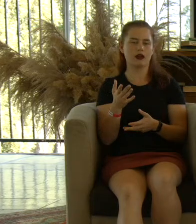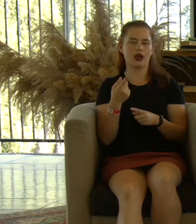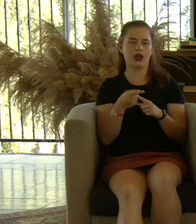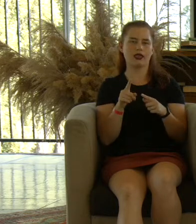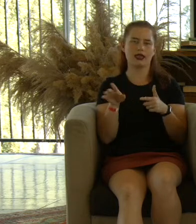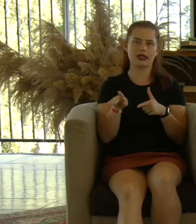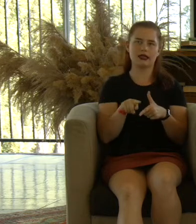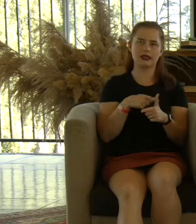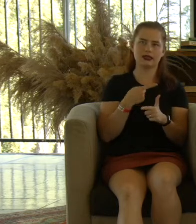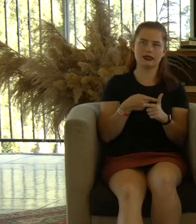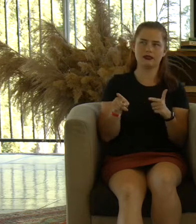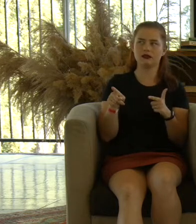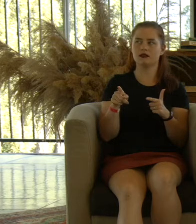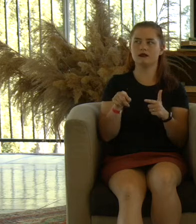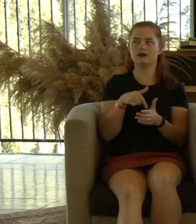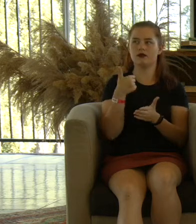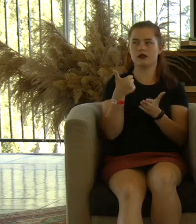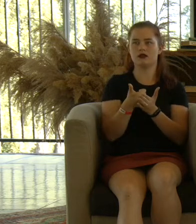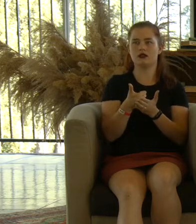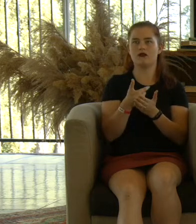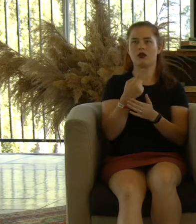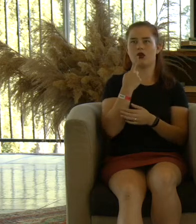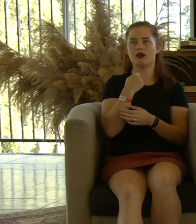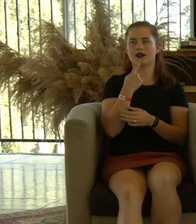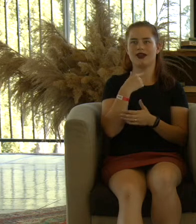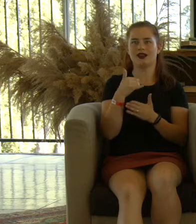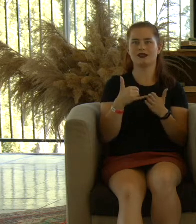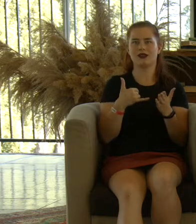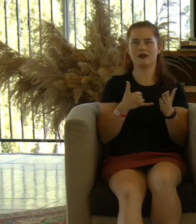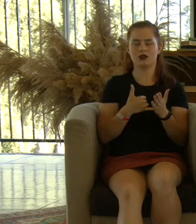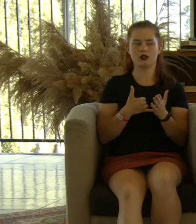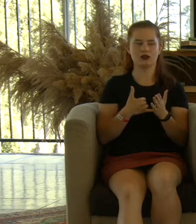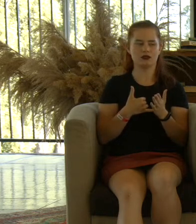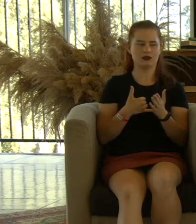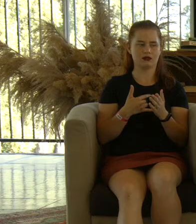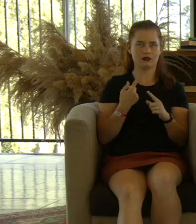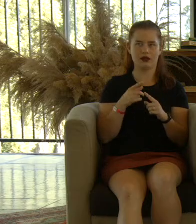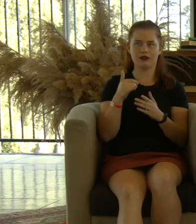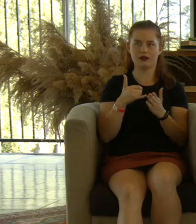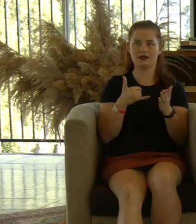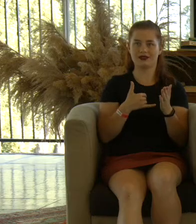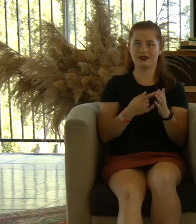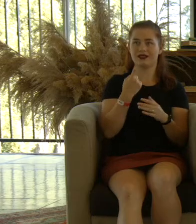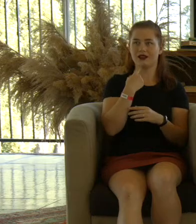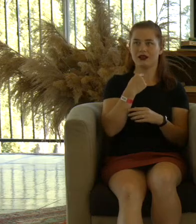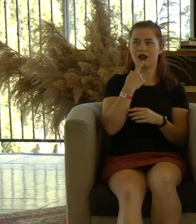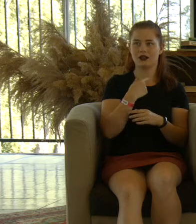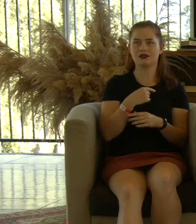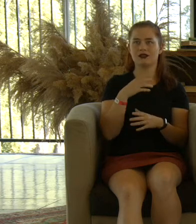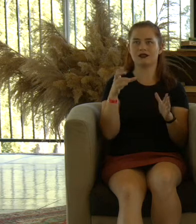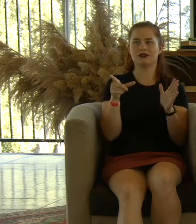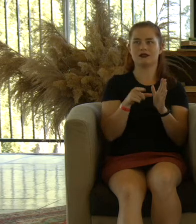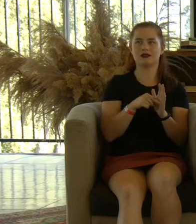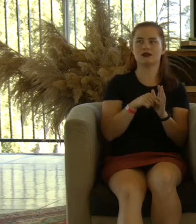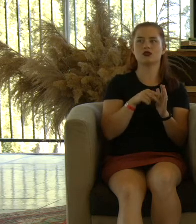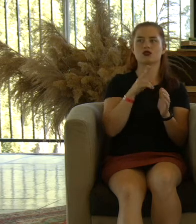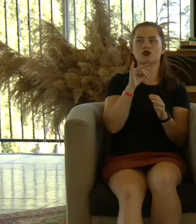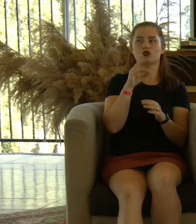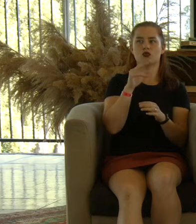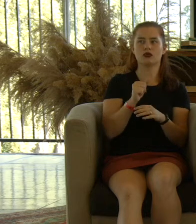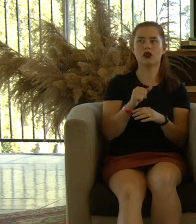либо, ну, в основном это упростим, красное вино, то есть красное вино – это вино из красного винограда со шкуркой. Розовое вино